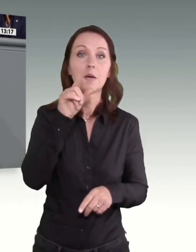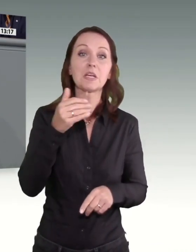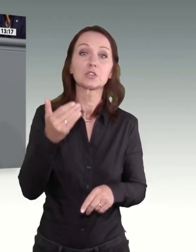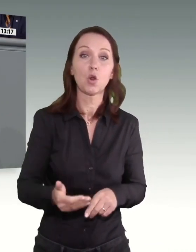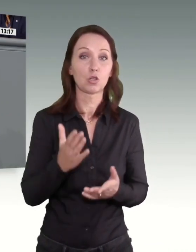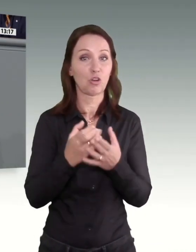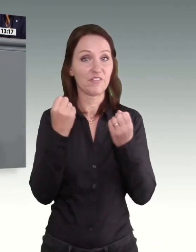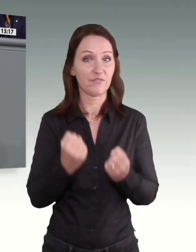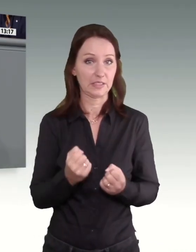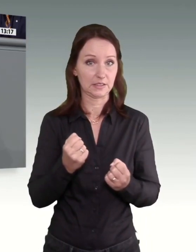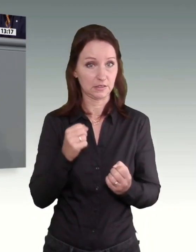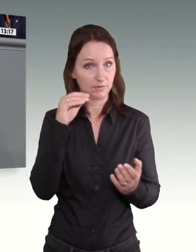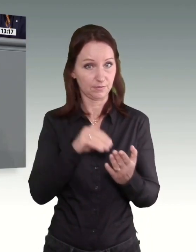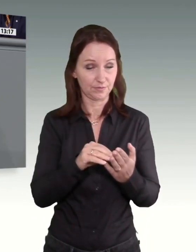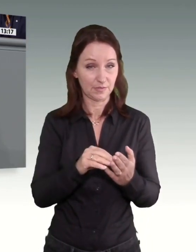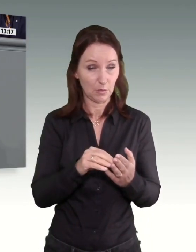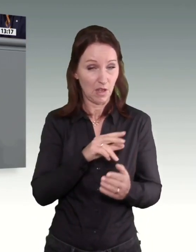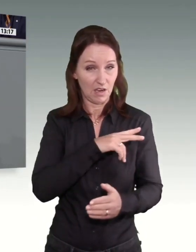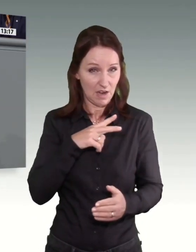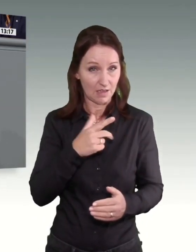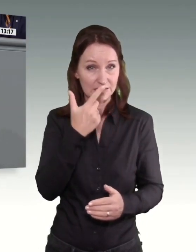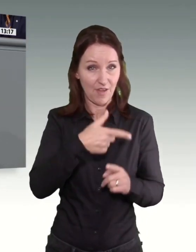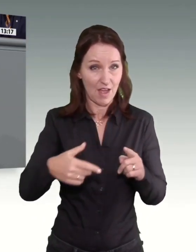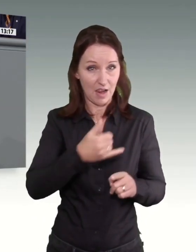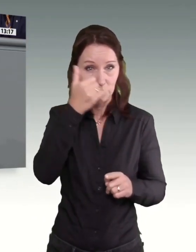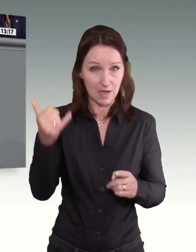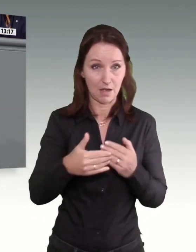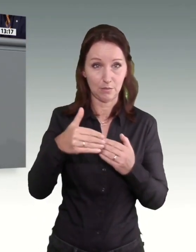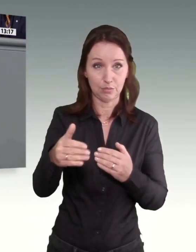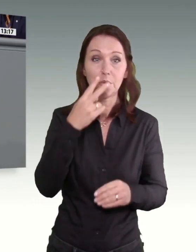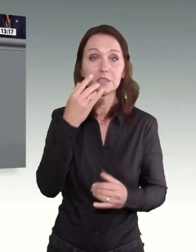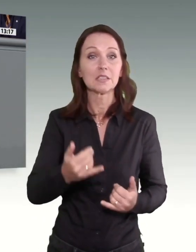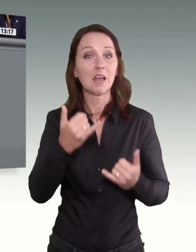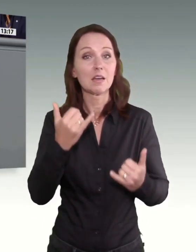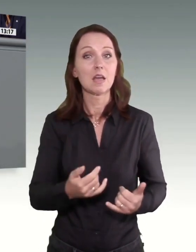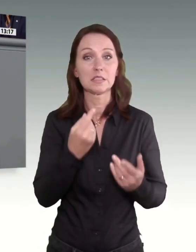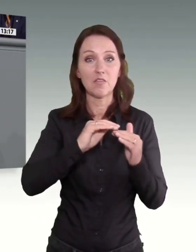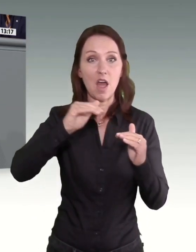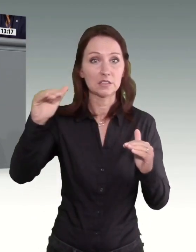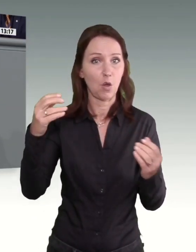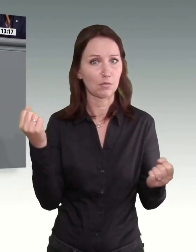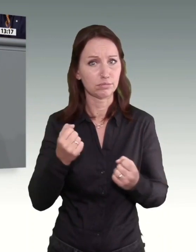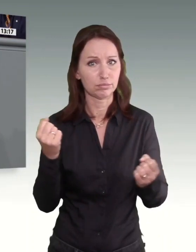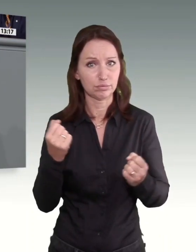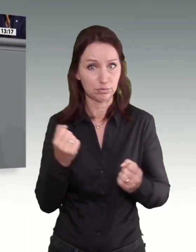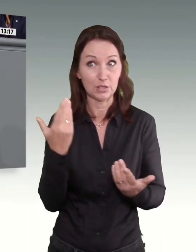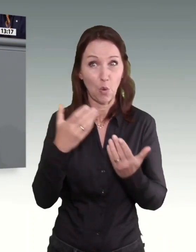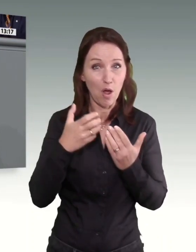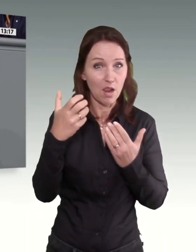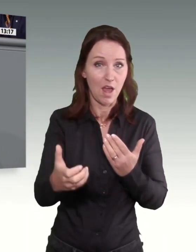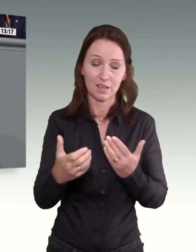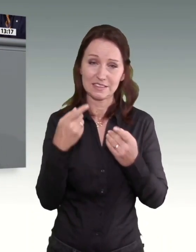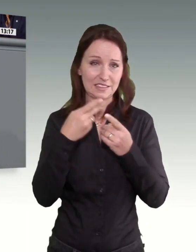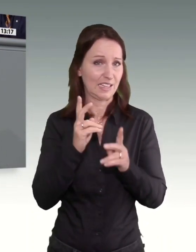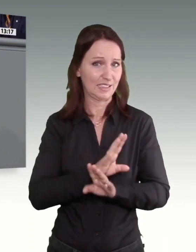Zweieinhalb Jahre. Ein so langer Zeitraum ist angesichts hoher Inflationsrate nicht zielführend. Die Mindestlohnkommission muss